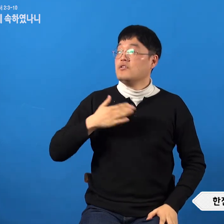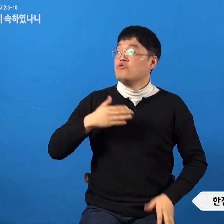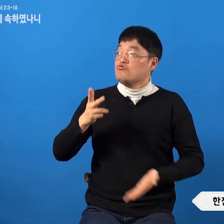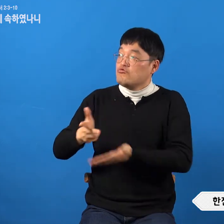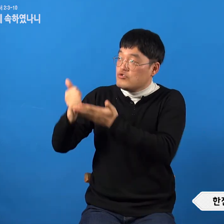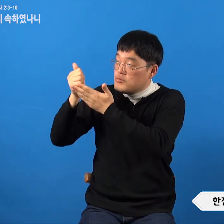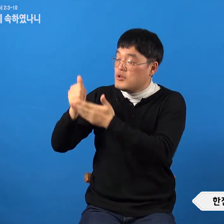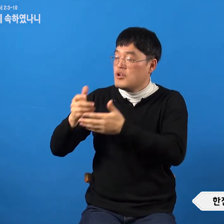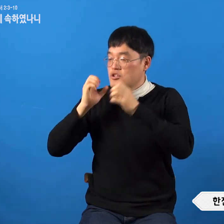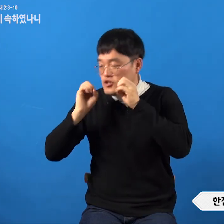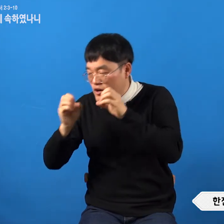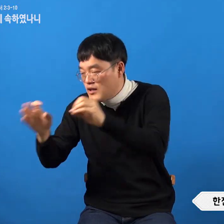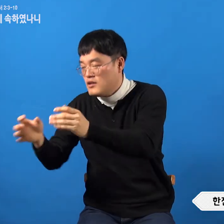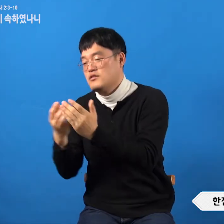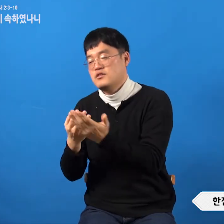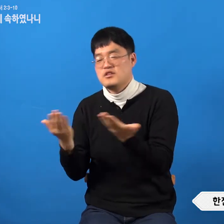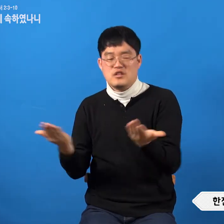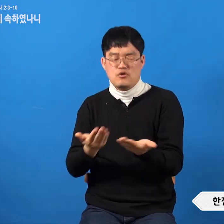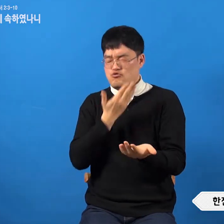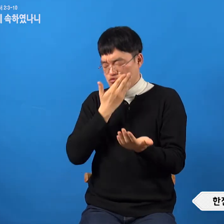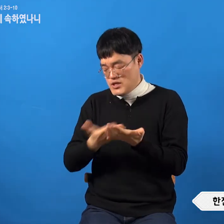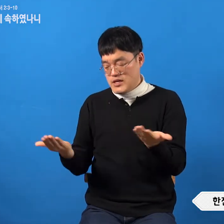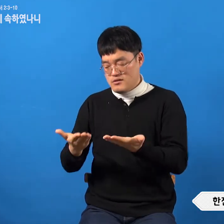것을 위해 다 사용하겠노라.